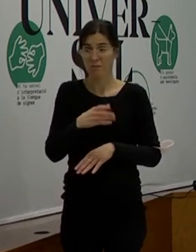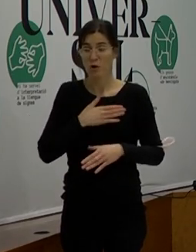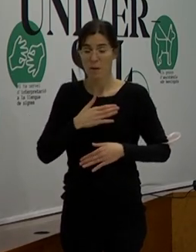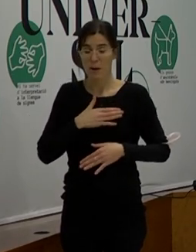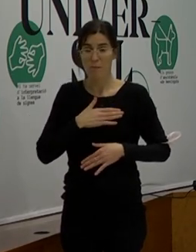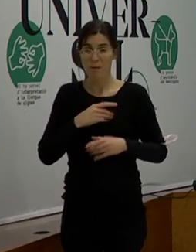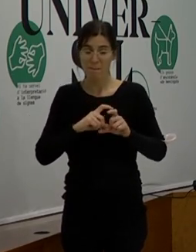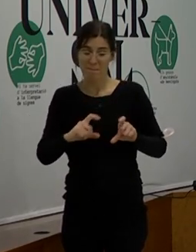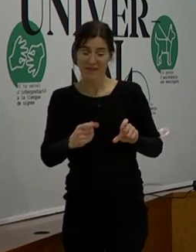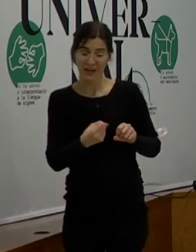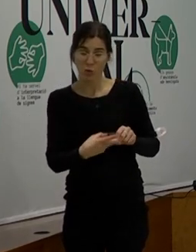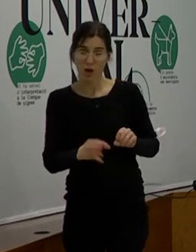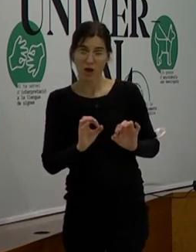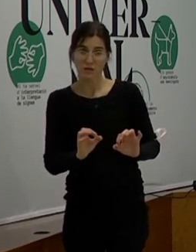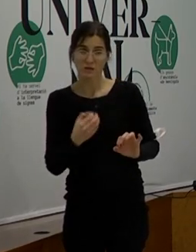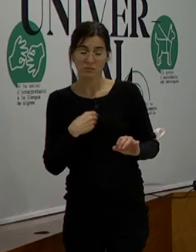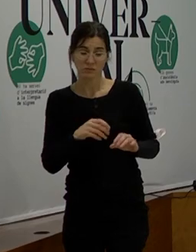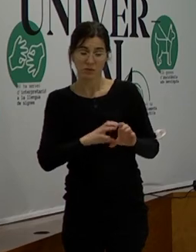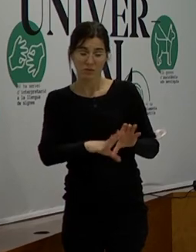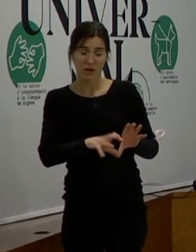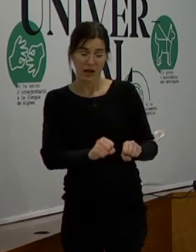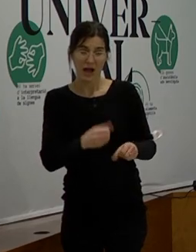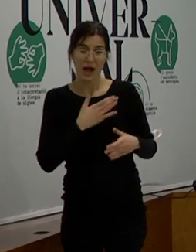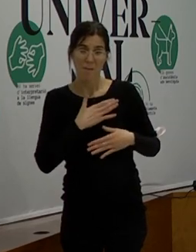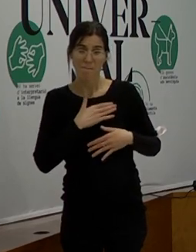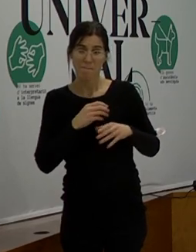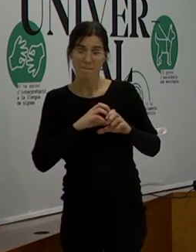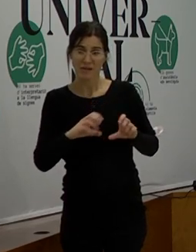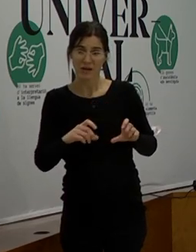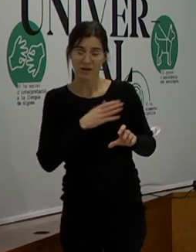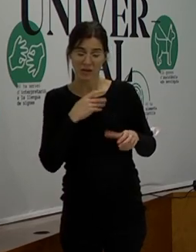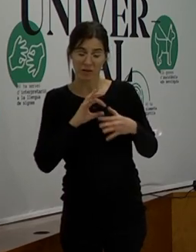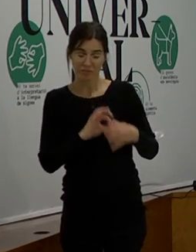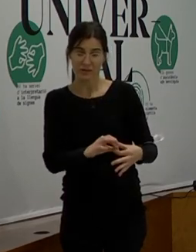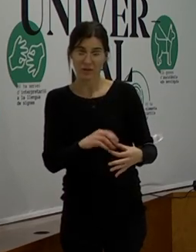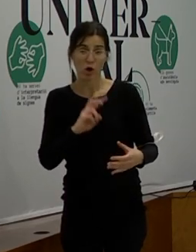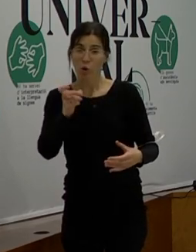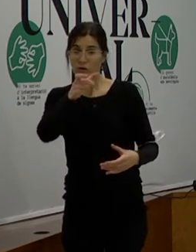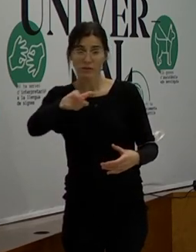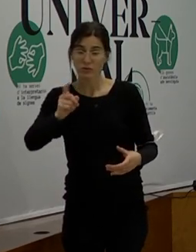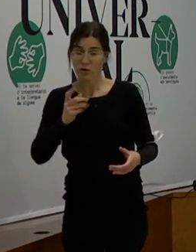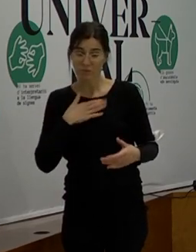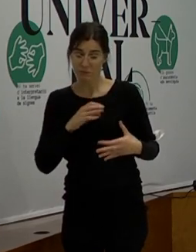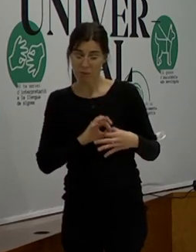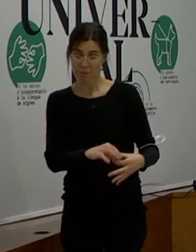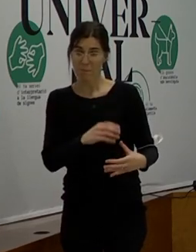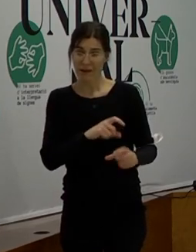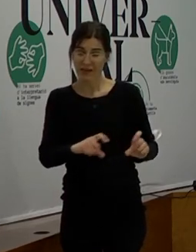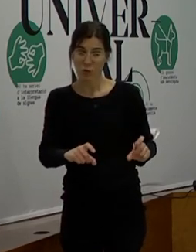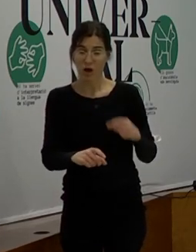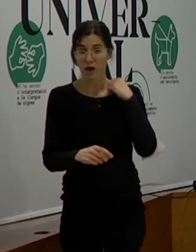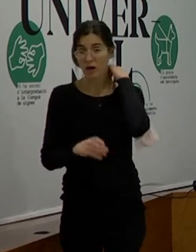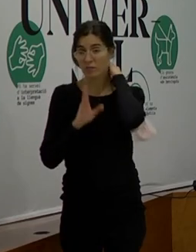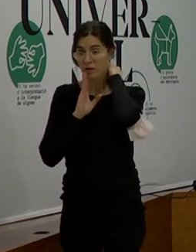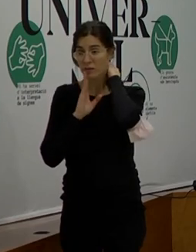meva matrícula. Les places amb matrícula són de la matrícula i ningú més. ¿Vale? Passa que